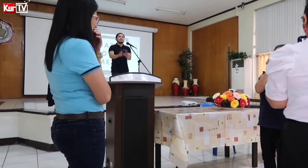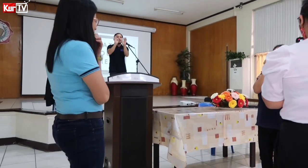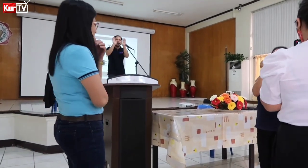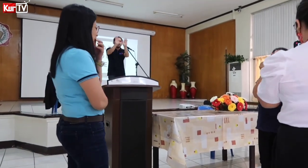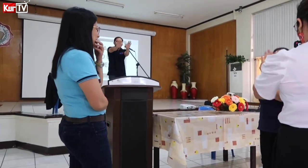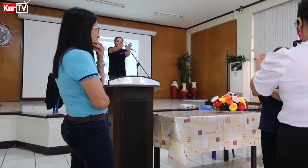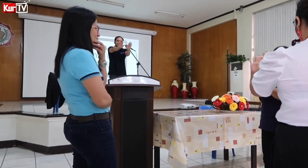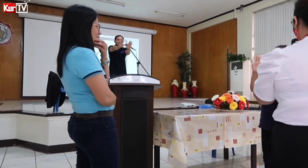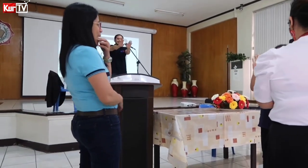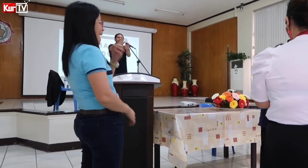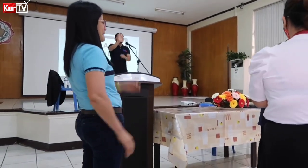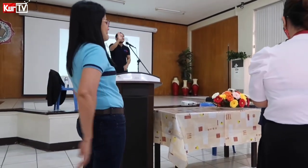Hindi ba?